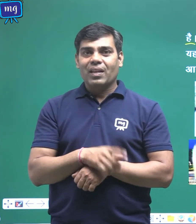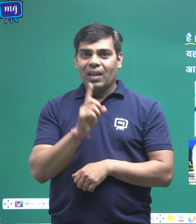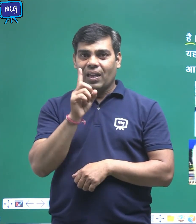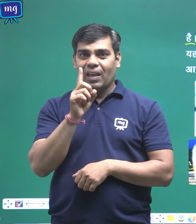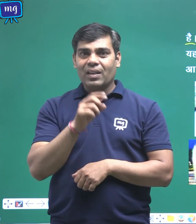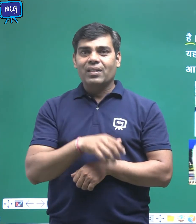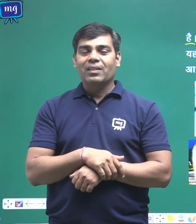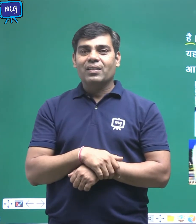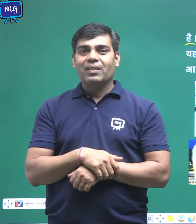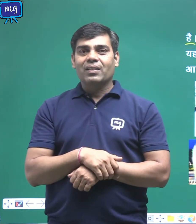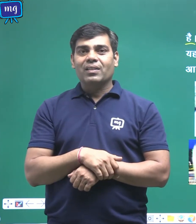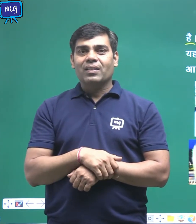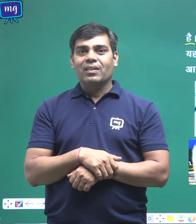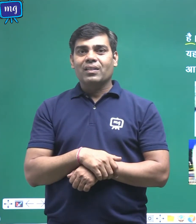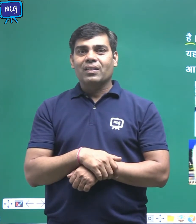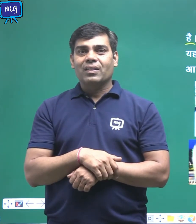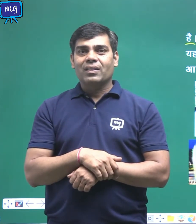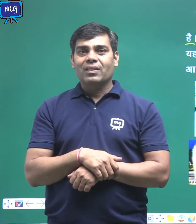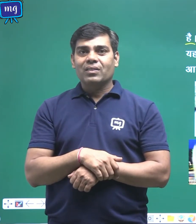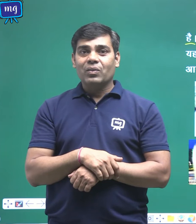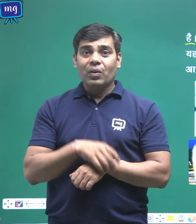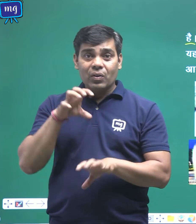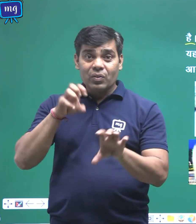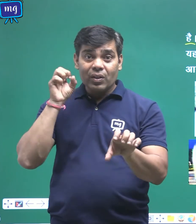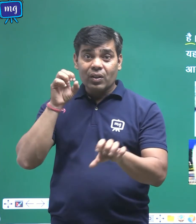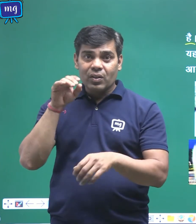एक चिड़ियाघर भी है।